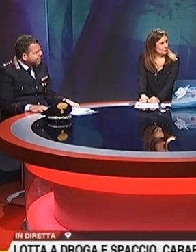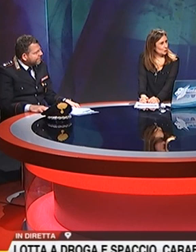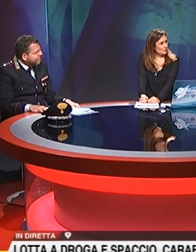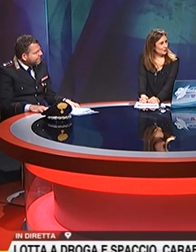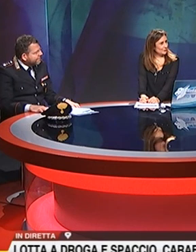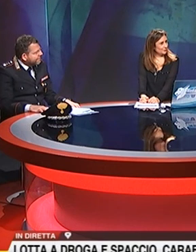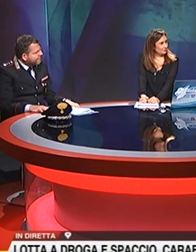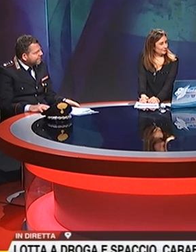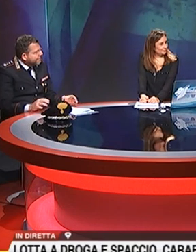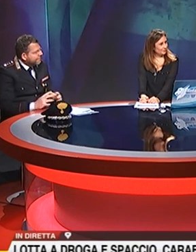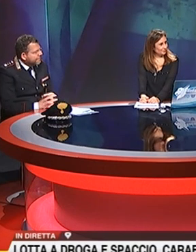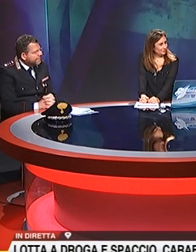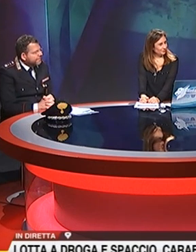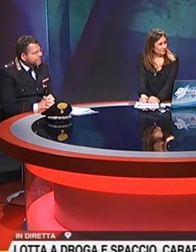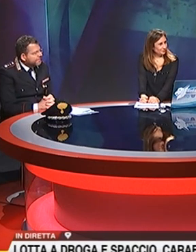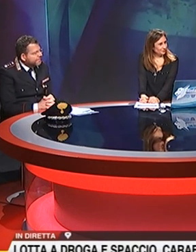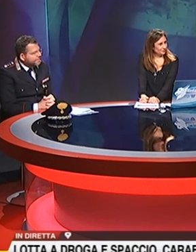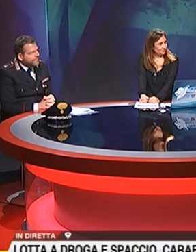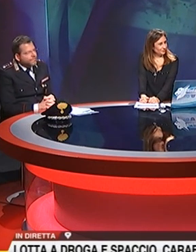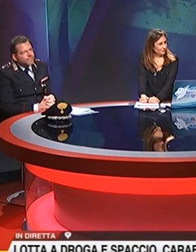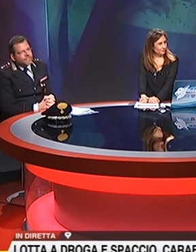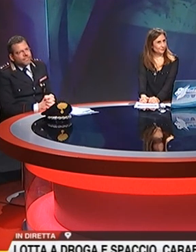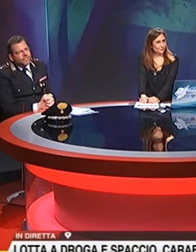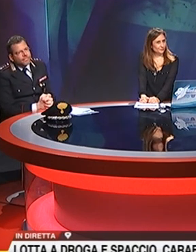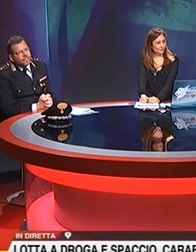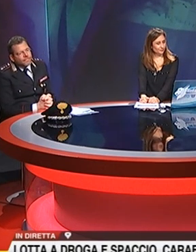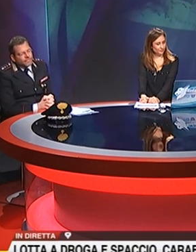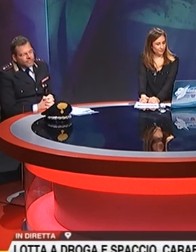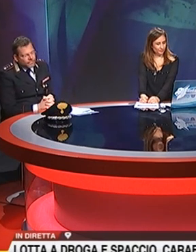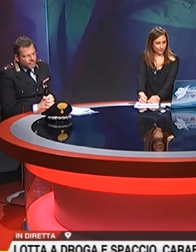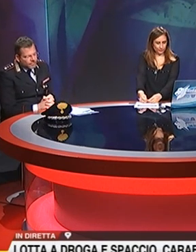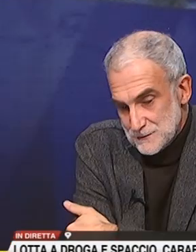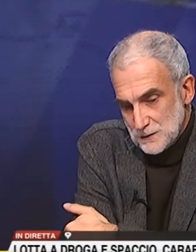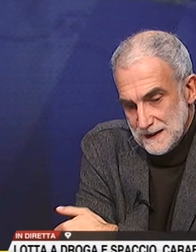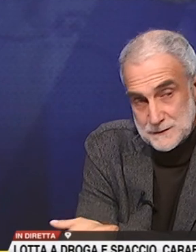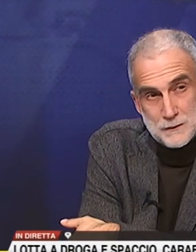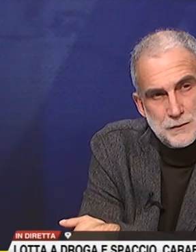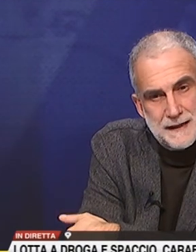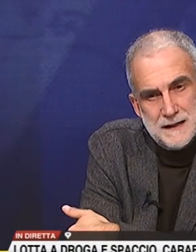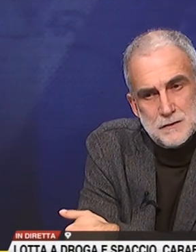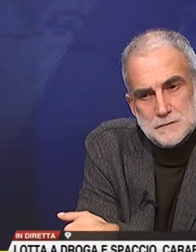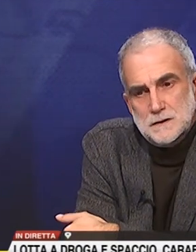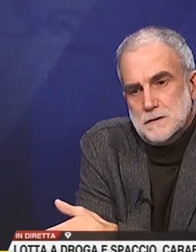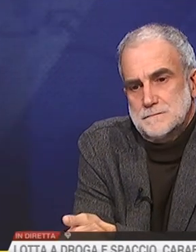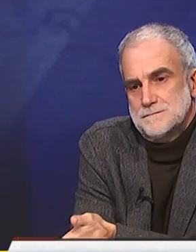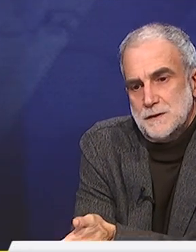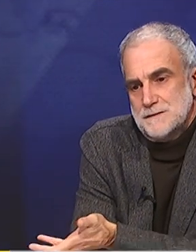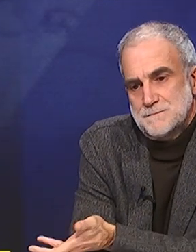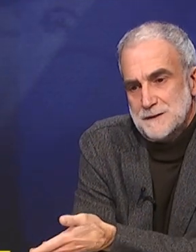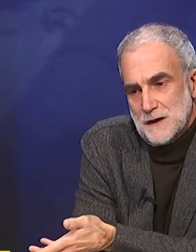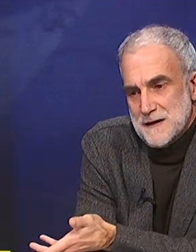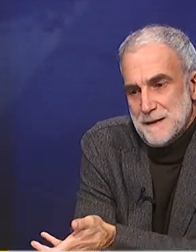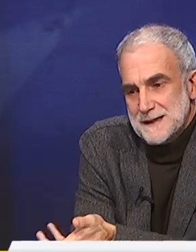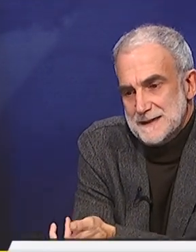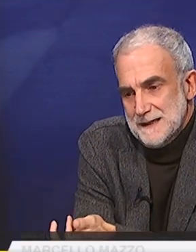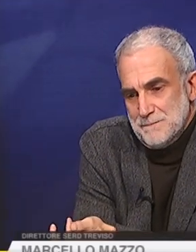Da parte sua invece? Beh, da parte mia non resta che rinforzare quello che ha giustamente sottolineato il colonnello. Io poi